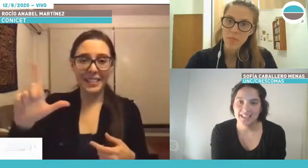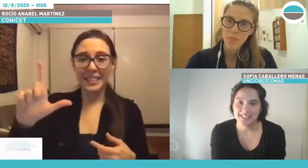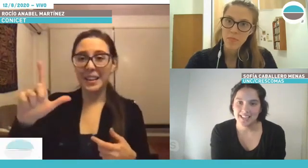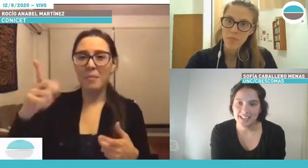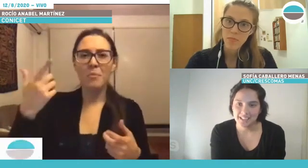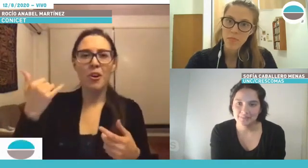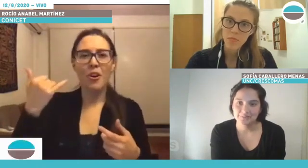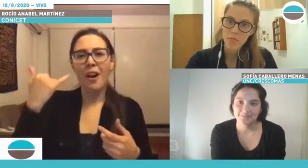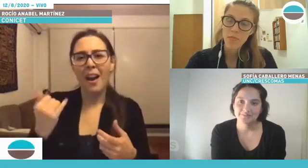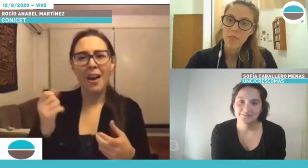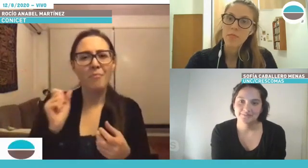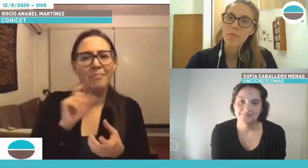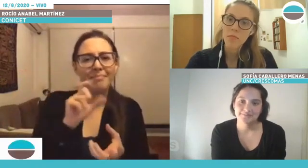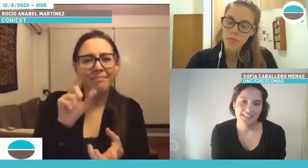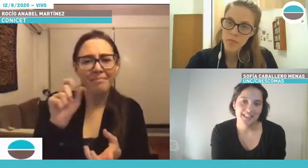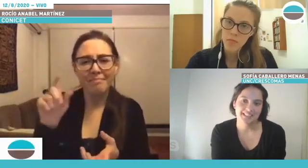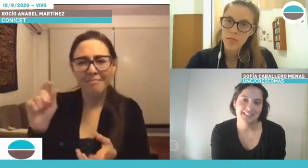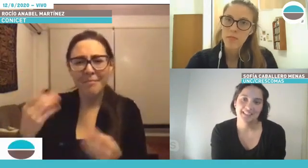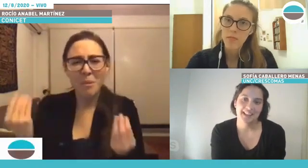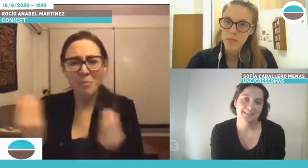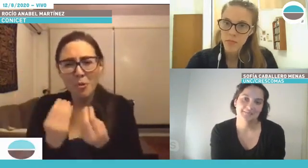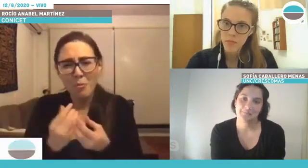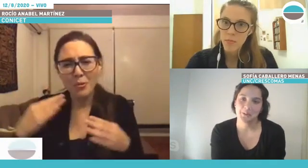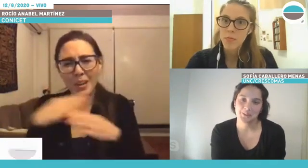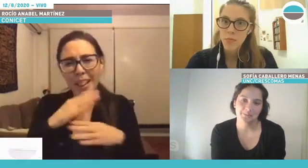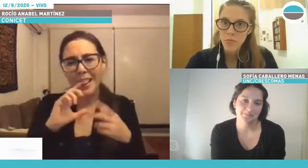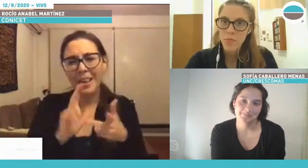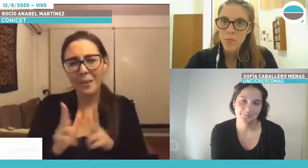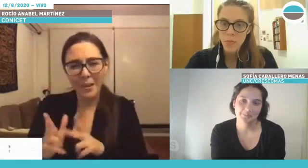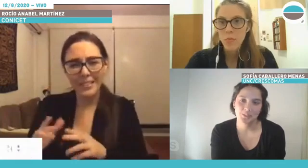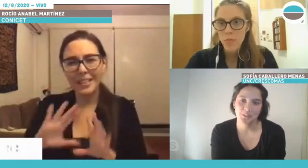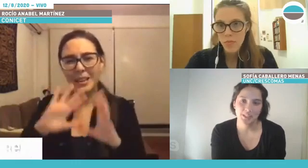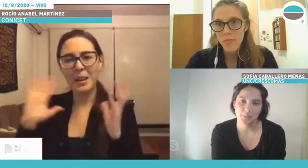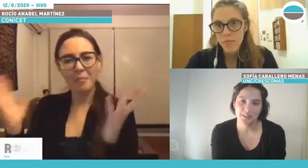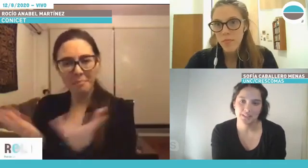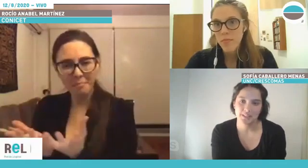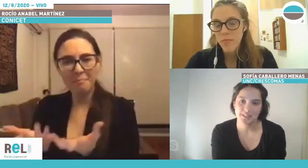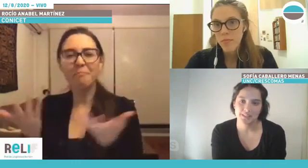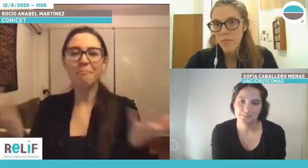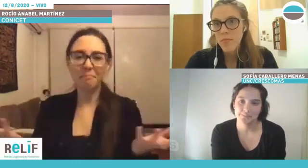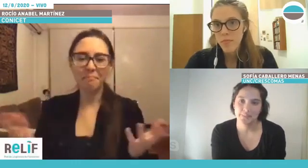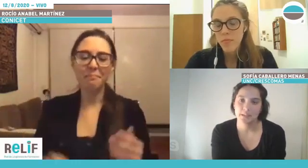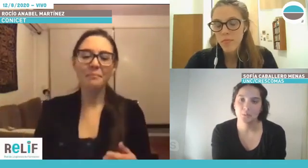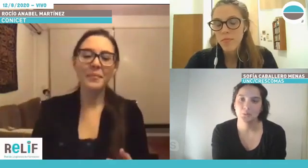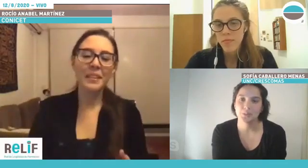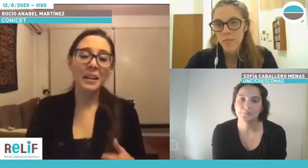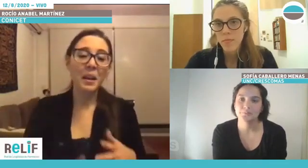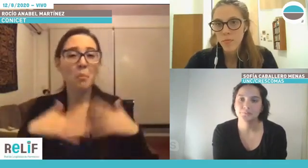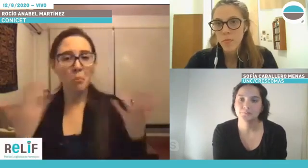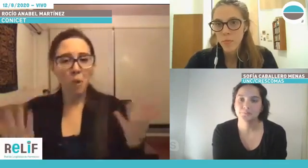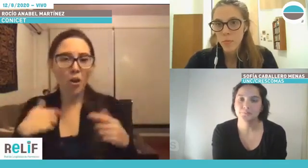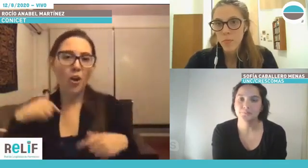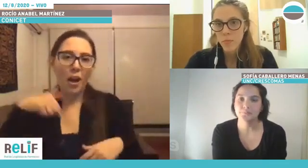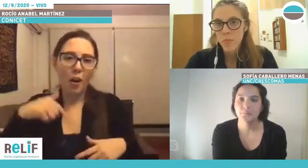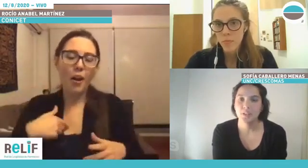la ASL. Es Ujú. decir, hay un montón de lenguas de señas en el mundo.